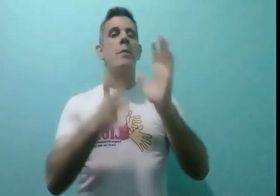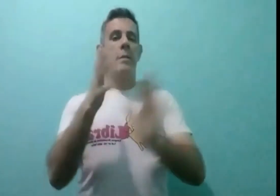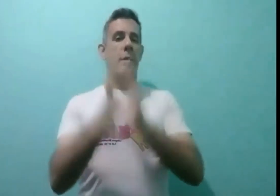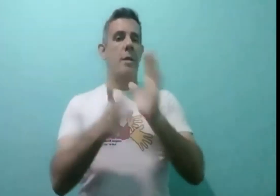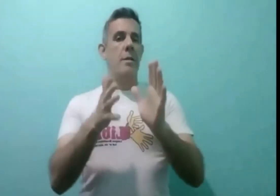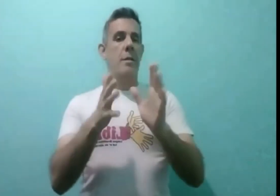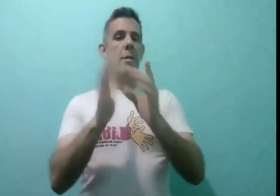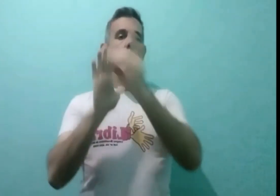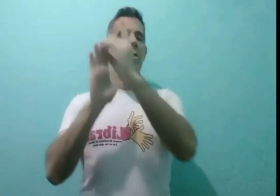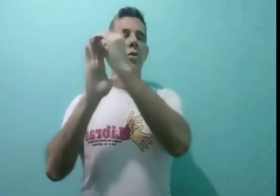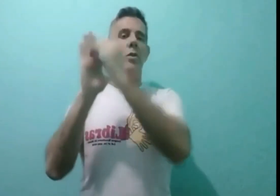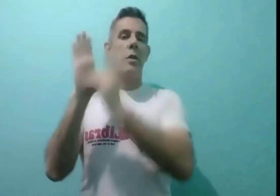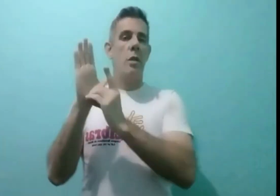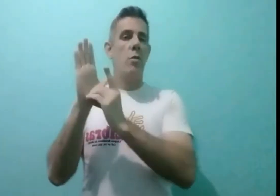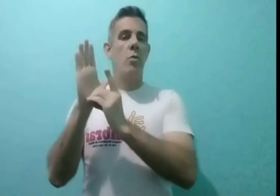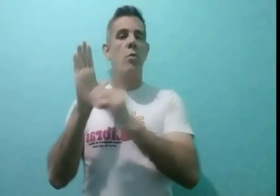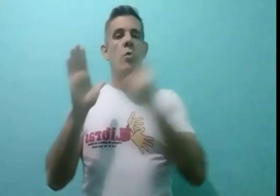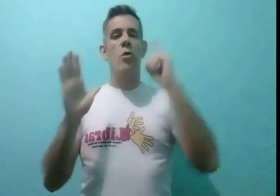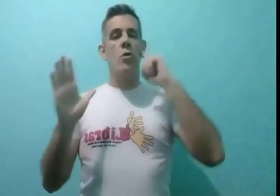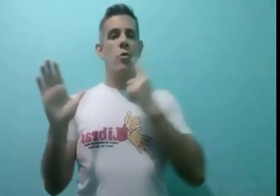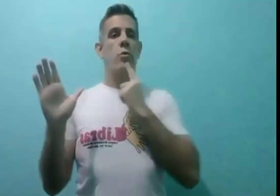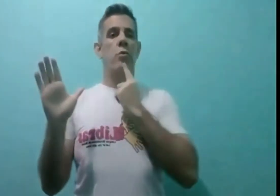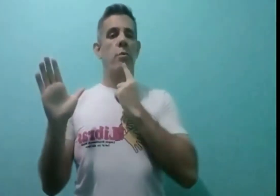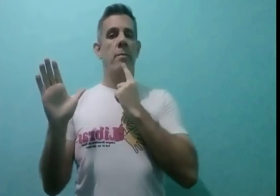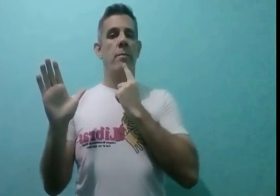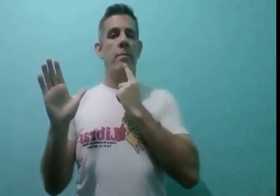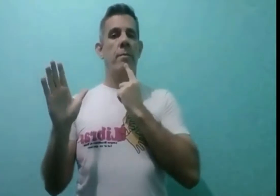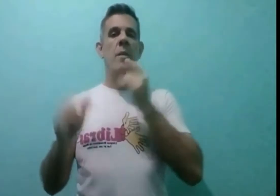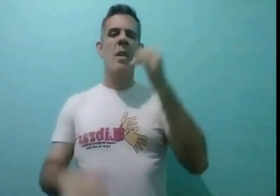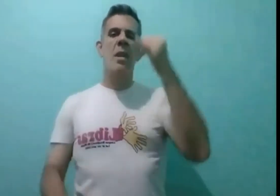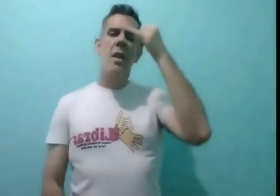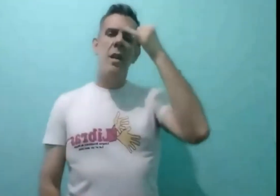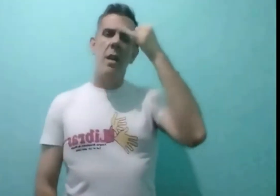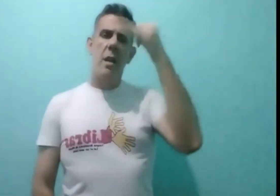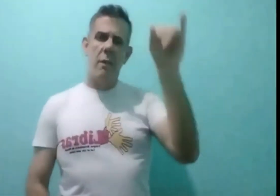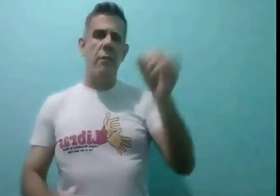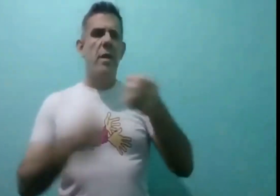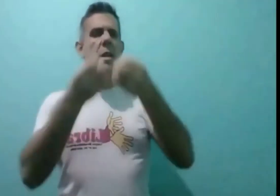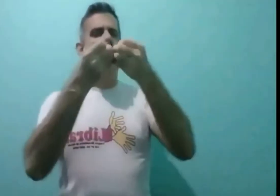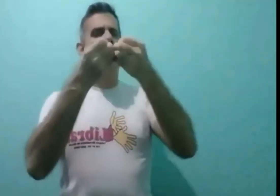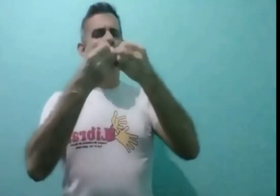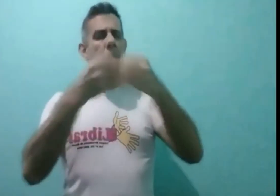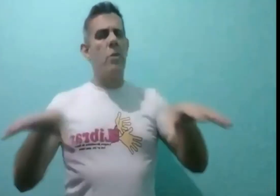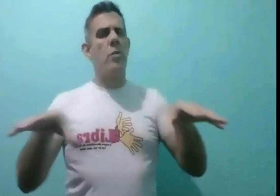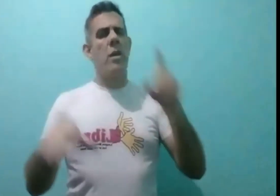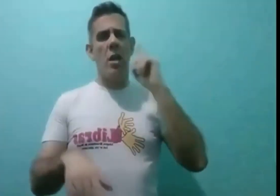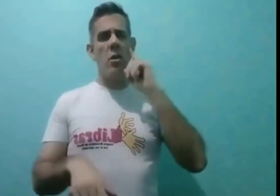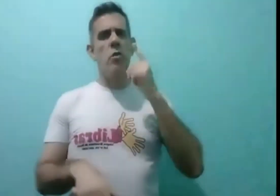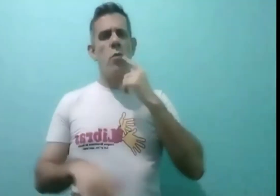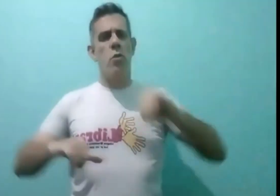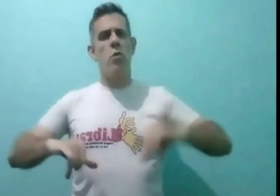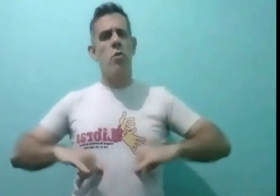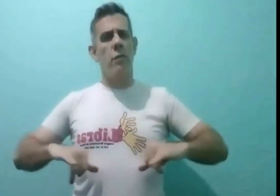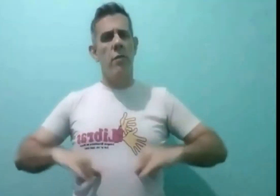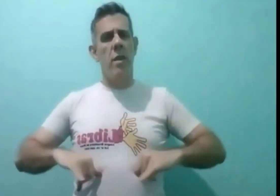essa compreensão em relação à língua de sinais e o direito dos surdos. E isso com certeza